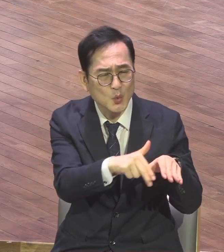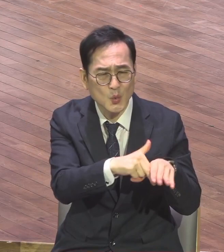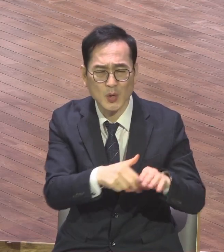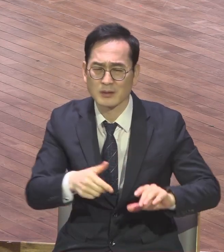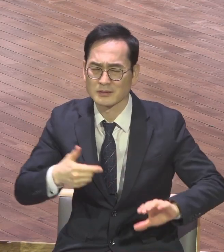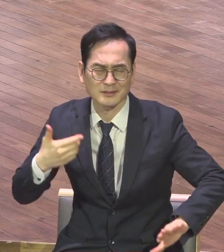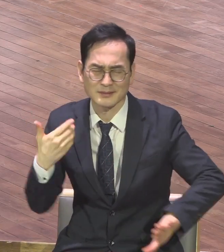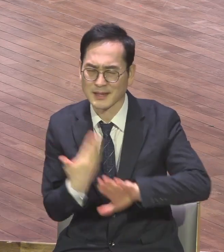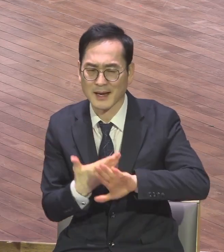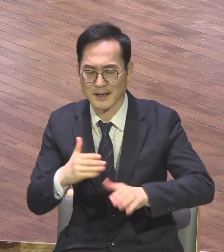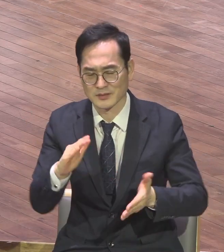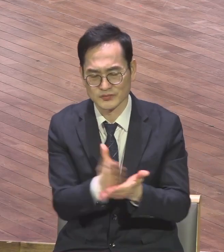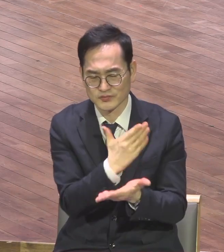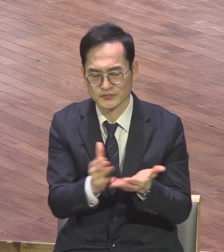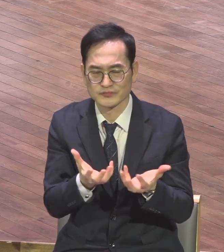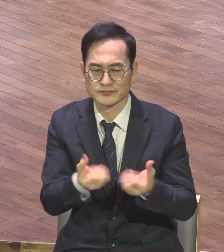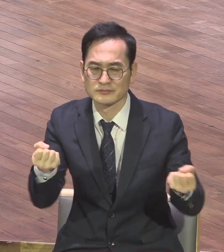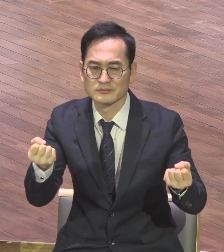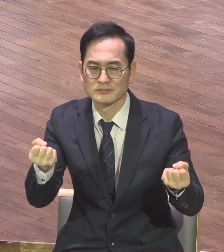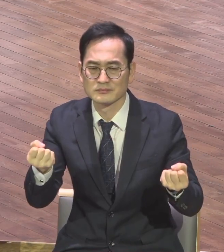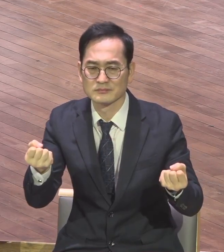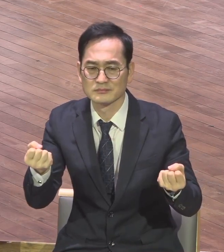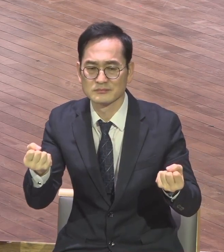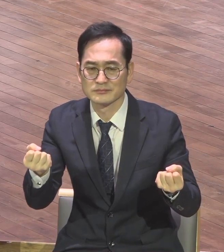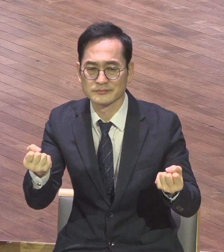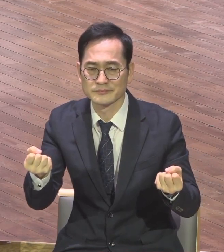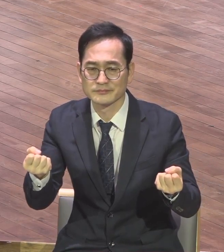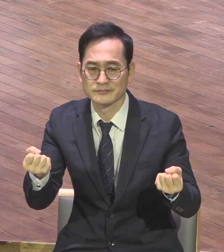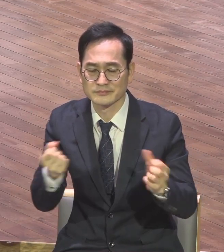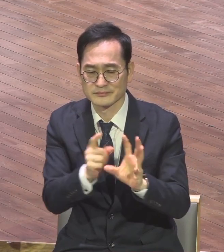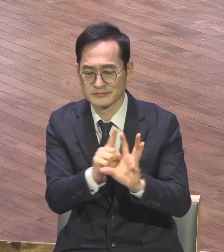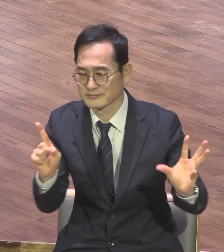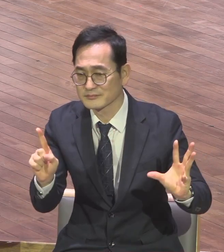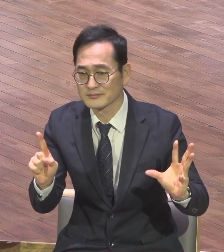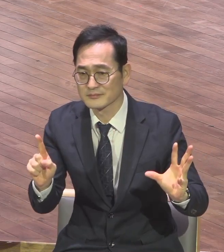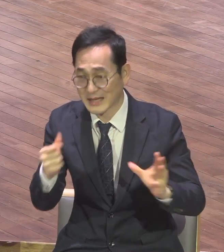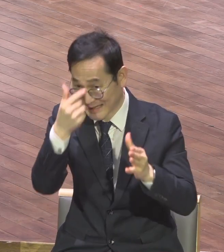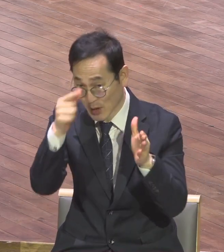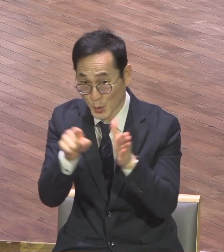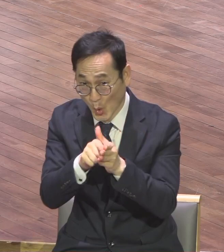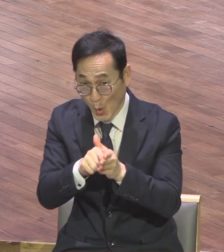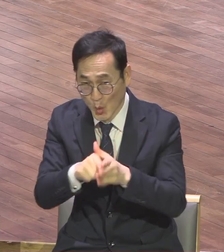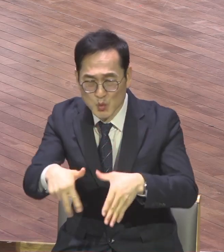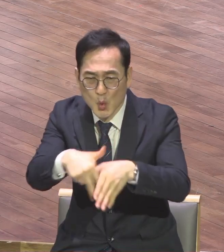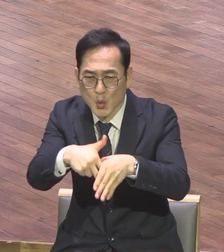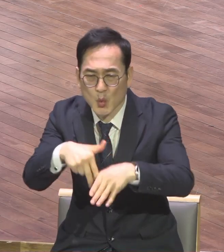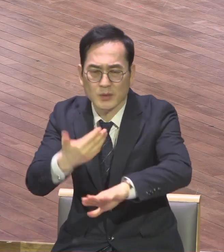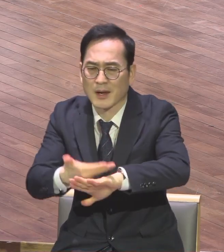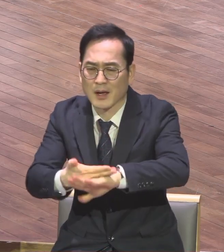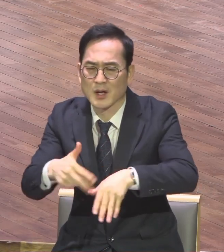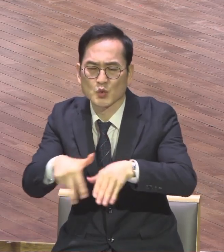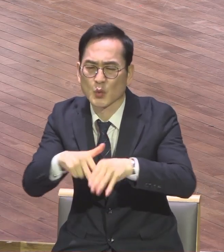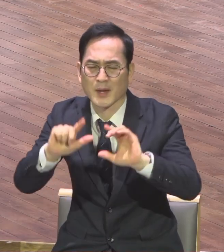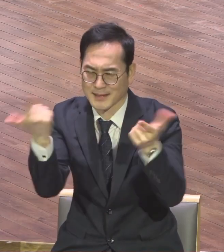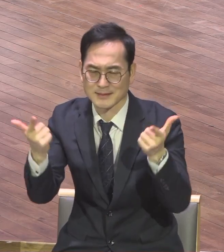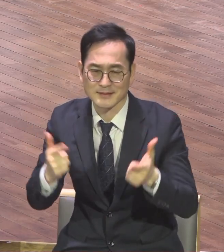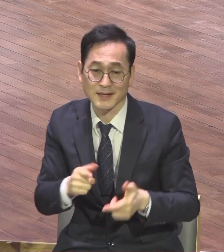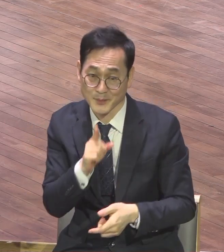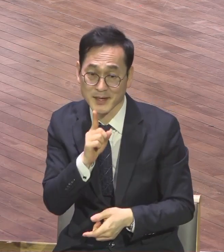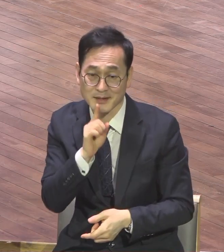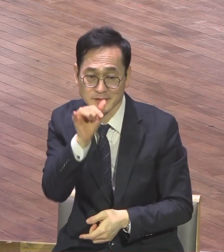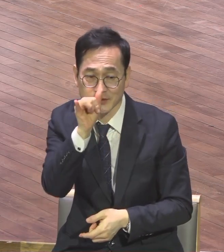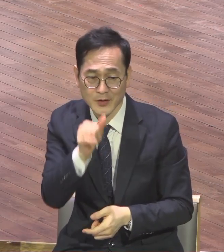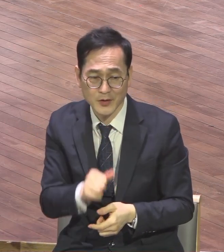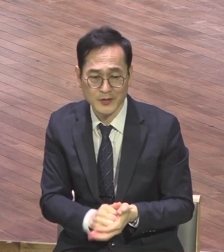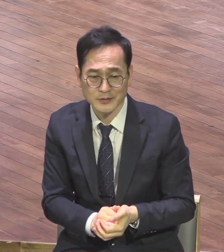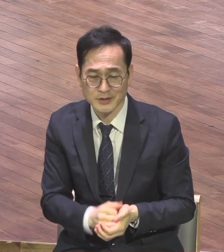완전히 구분이 되는 어떤 면에서는 기독교는 세상 종교가 아니다라는 말씀이에요. 기독교,